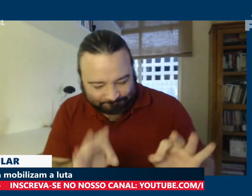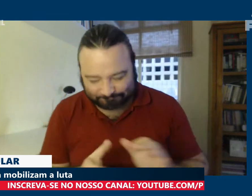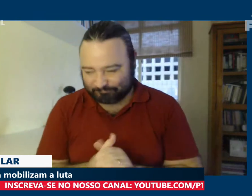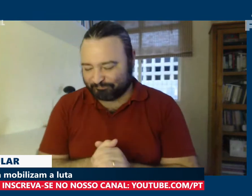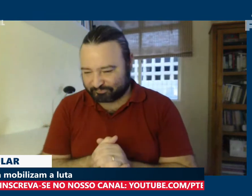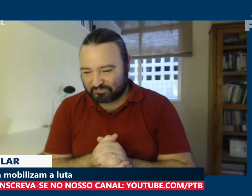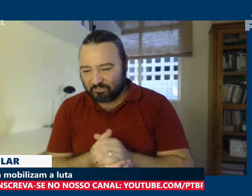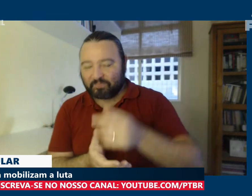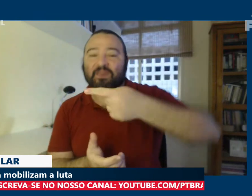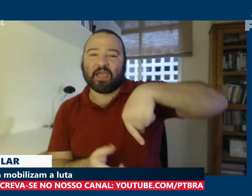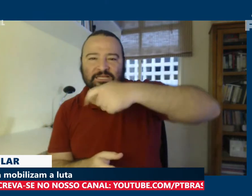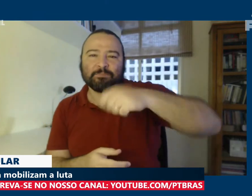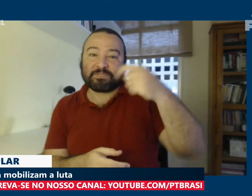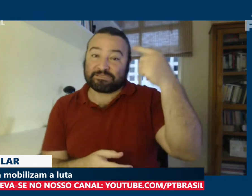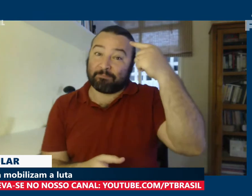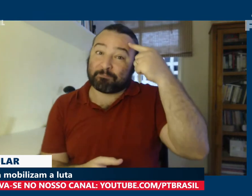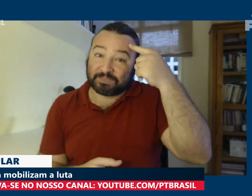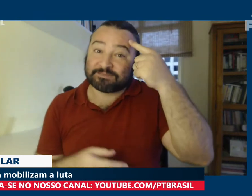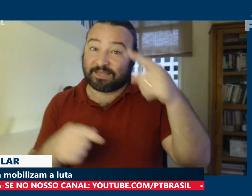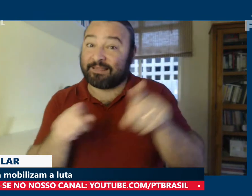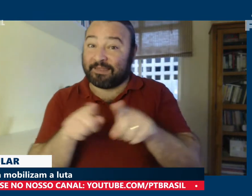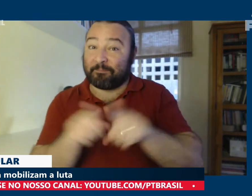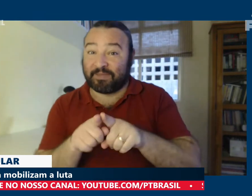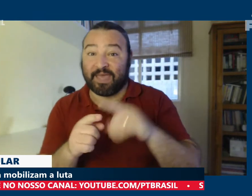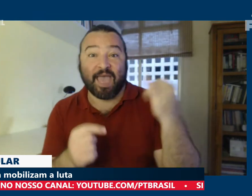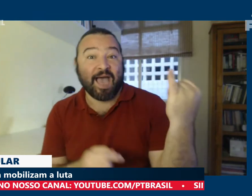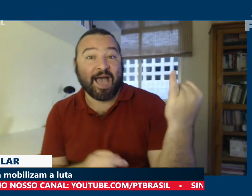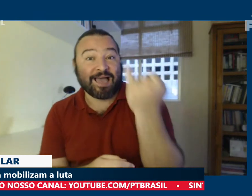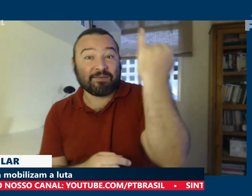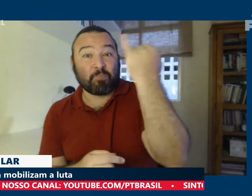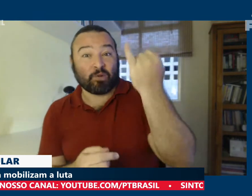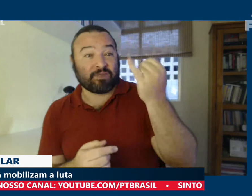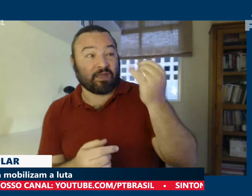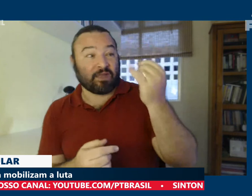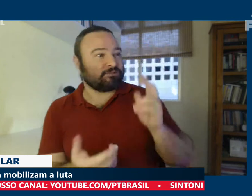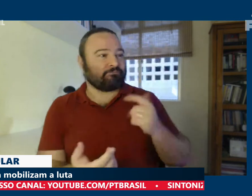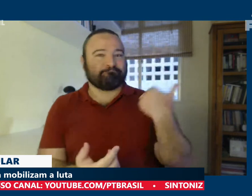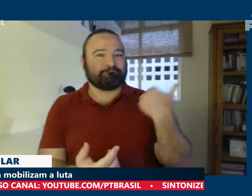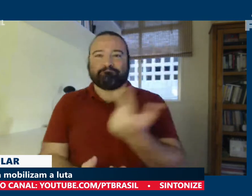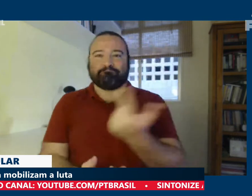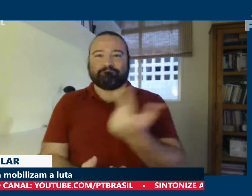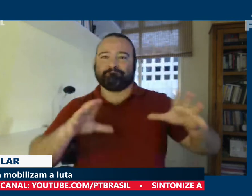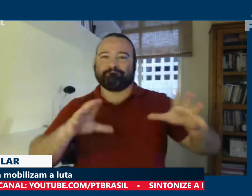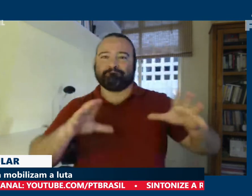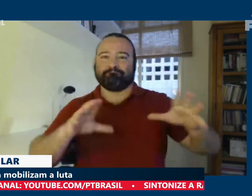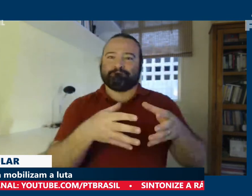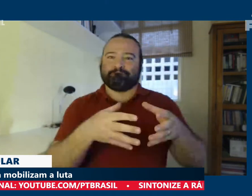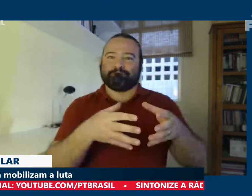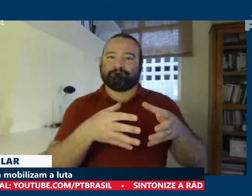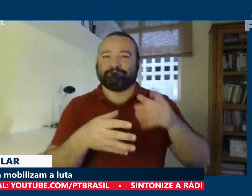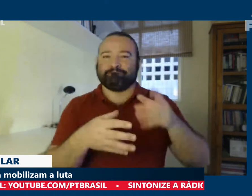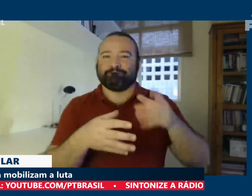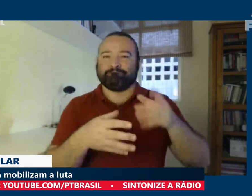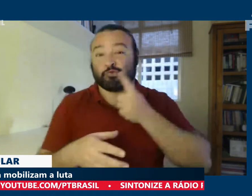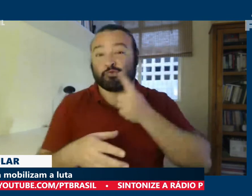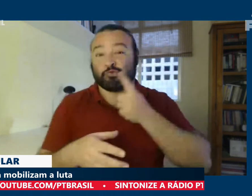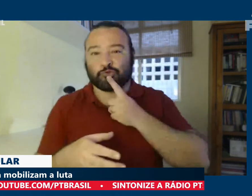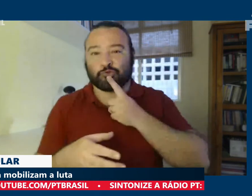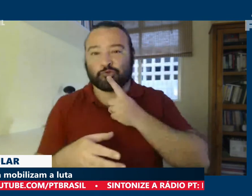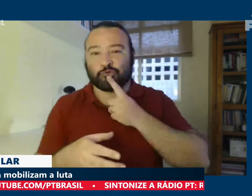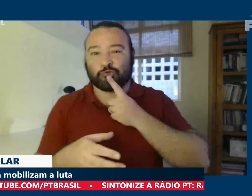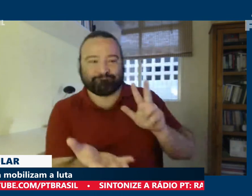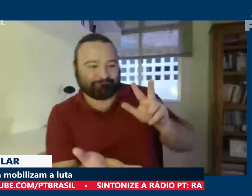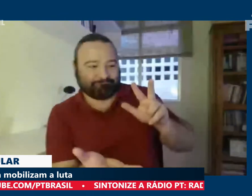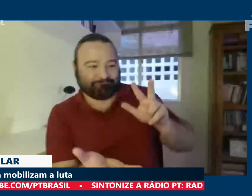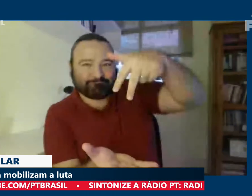dos Trabalhadores, trabalhando e divulgando as nossas questões. Bom, é muito importante